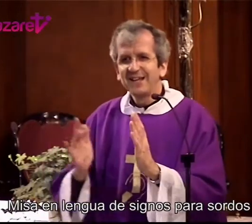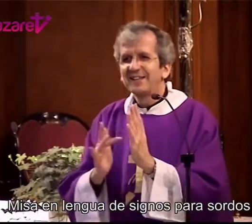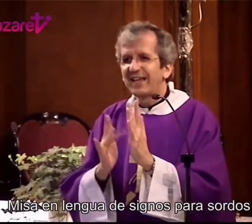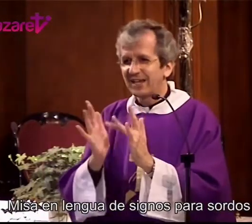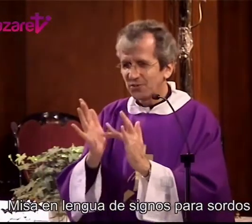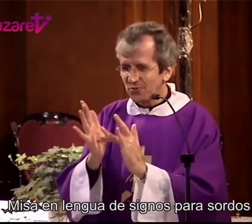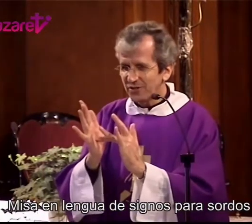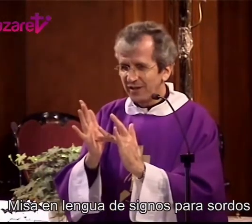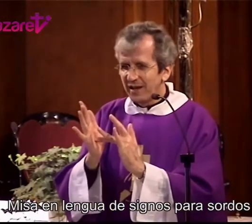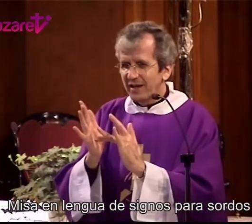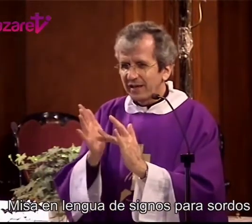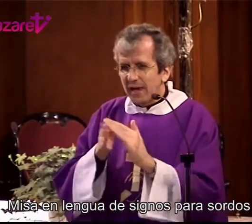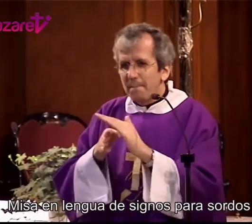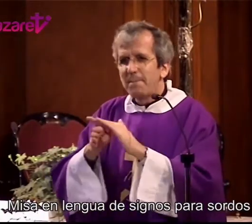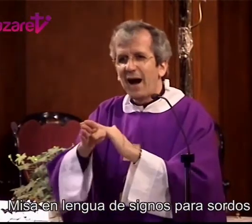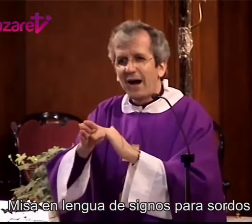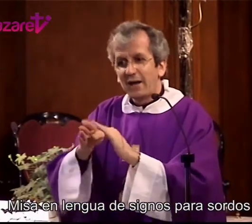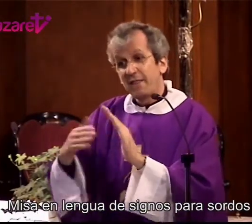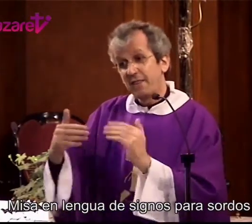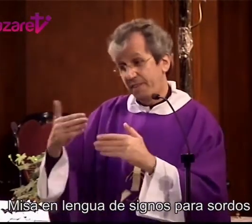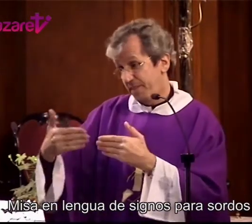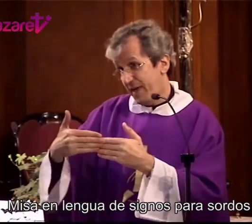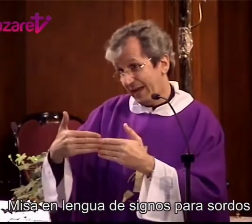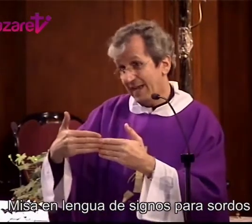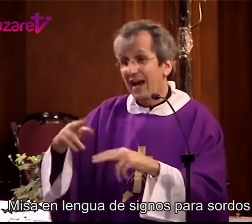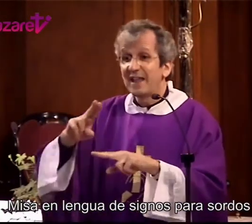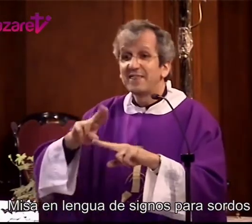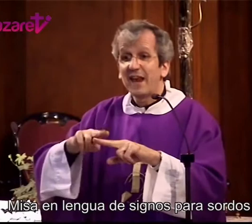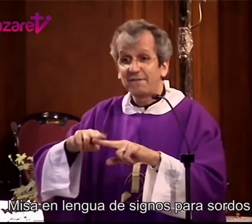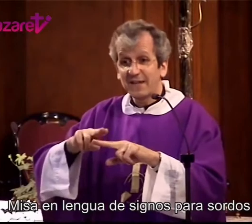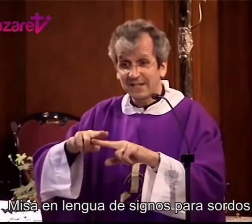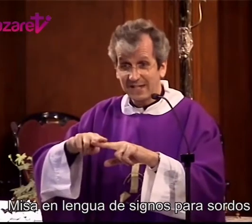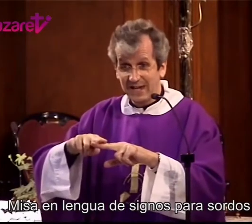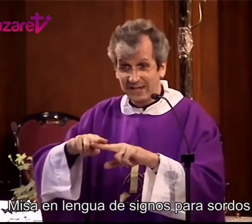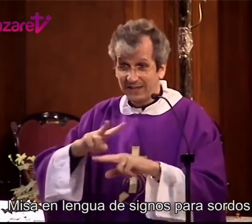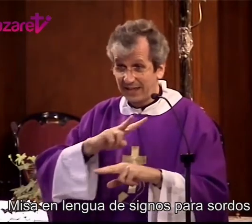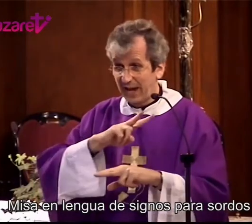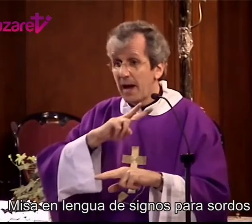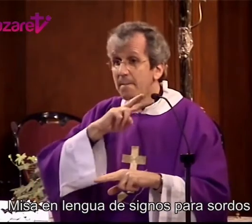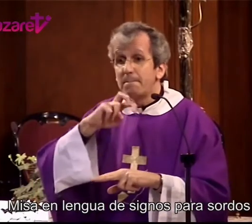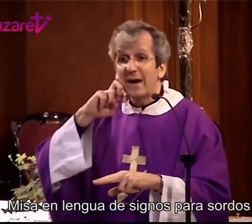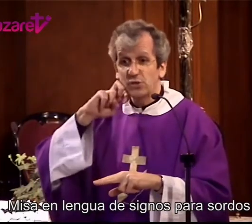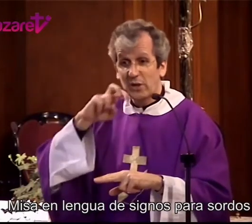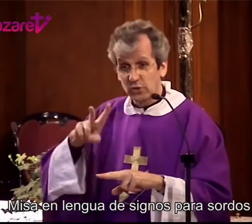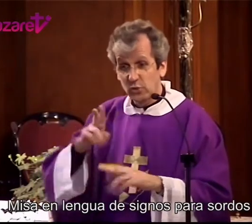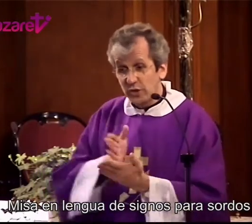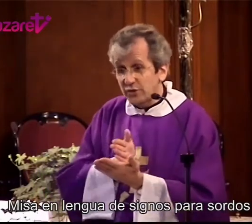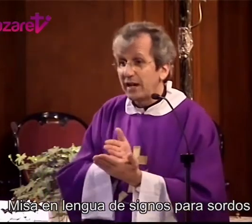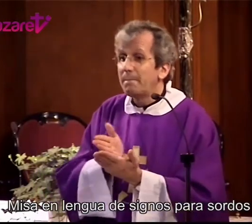de Jesús que va cerca ya de la fiesta de la Pascua de los judíos, del paso,